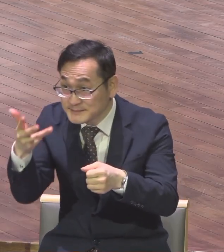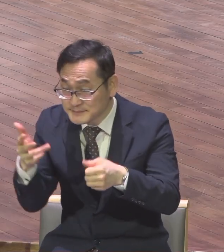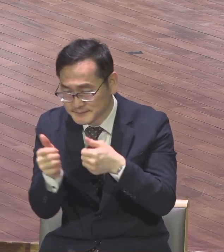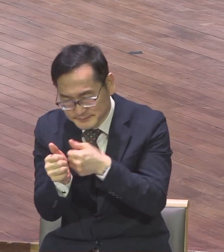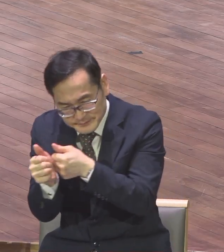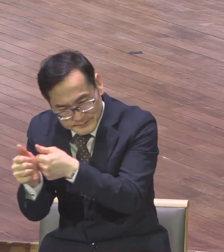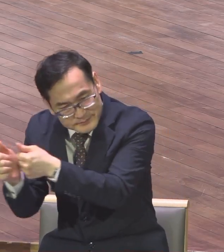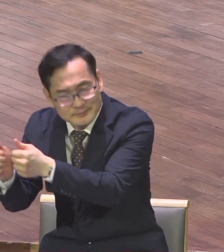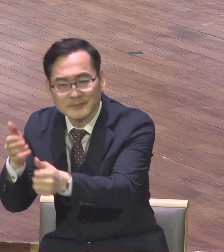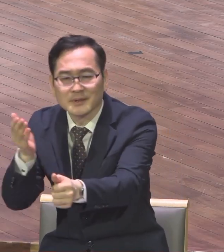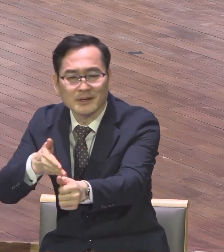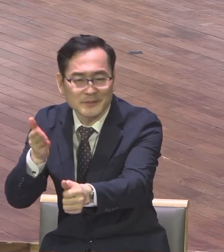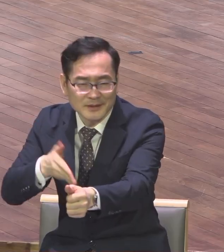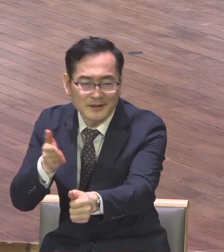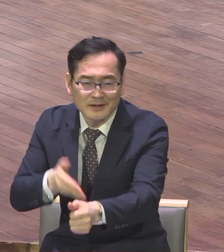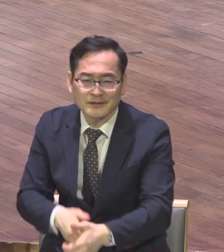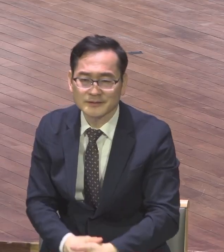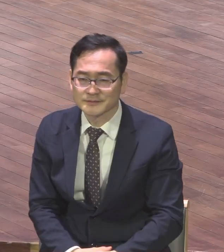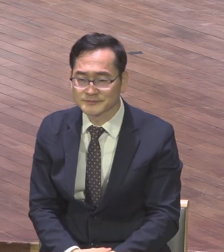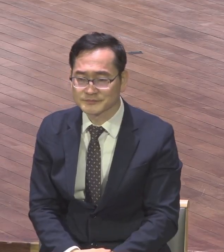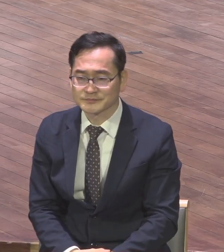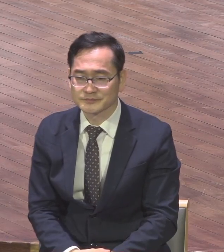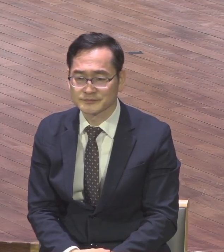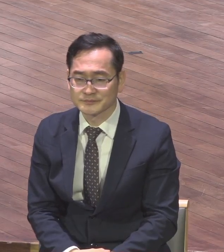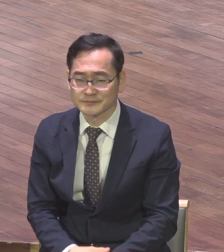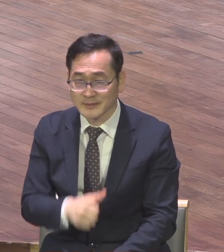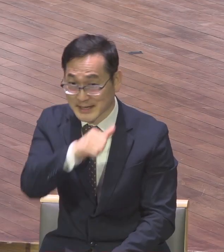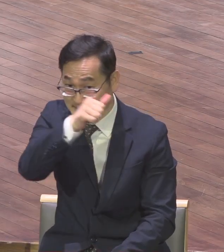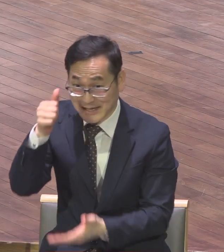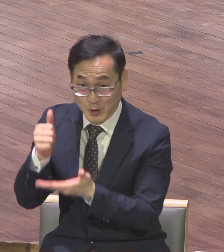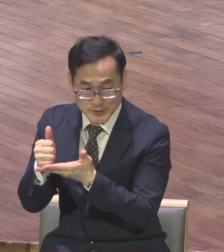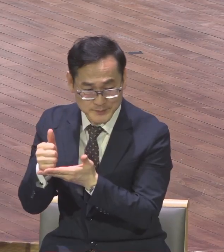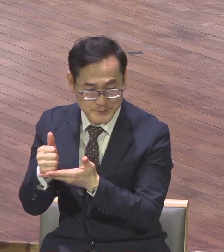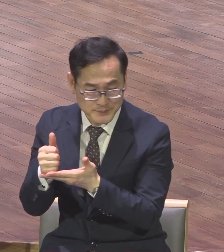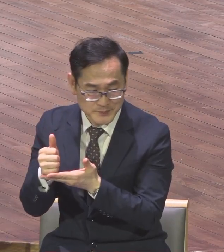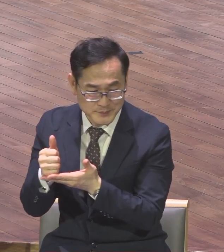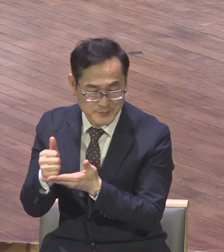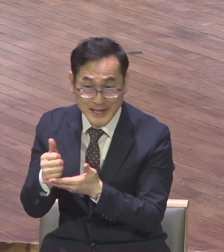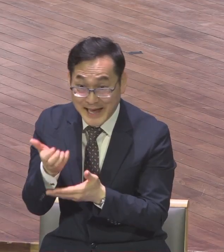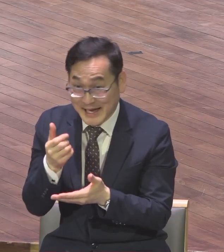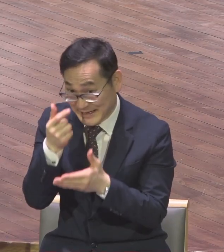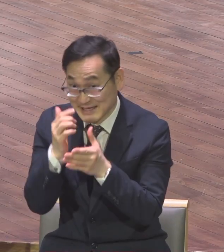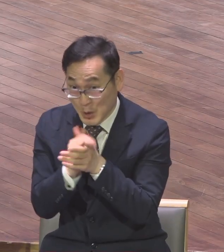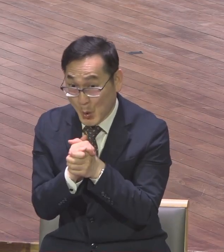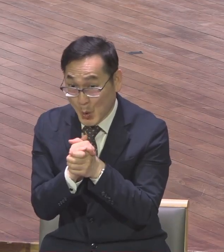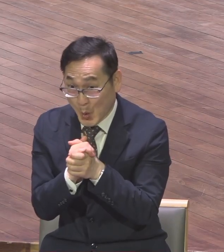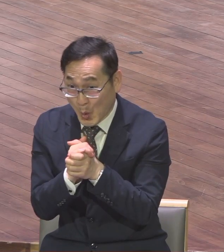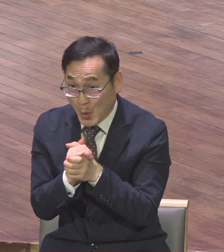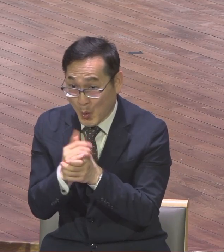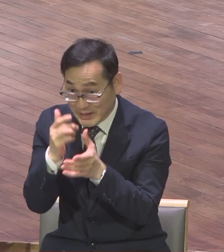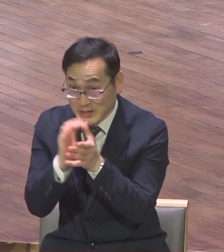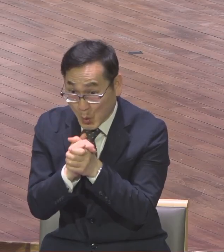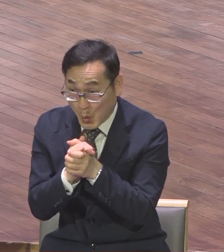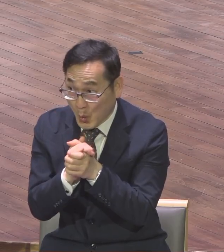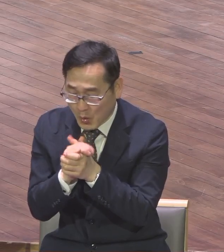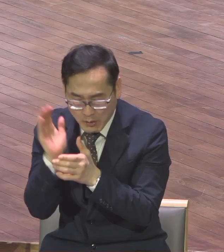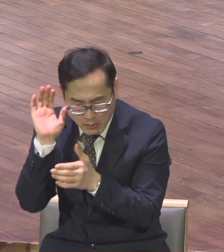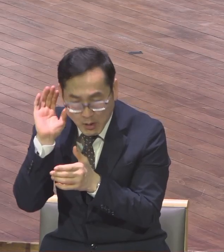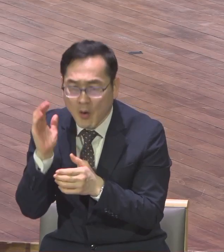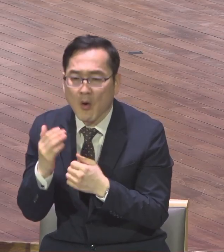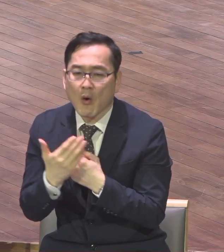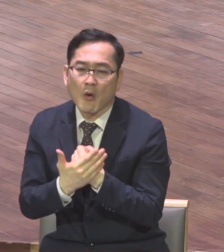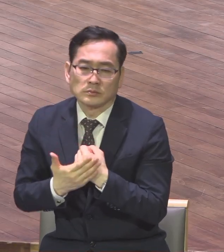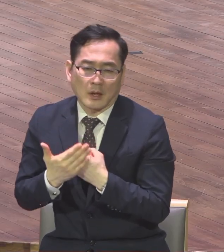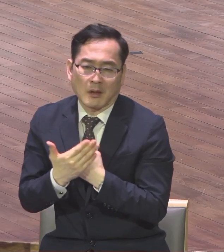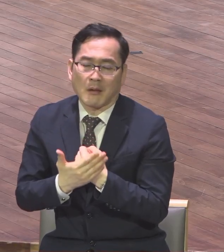흐름을 쫙 타세요. 장로님이 오늘 서기 장로님 기도 인도를 얼마나 은혜롭게 인도했어요. 얼마나 진실되고